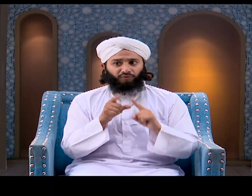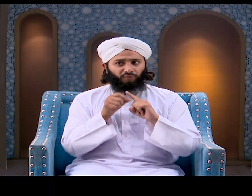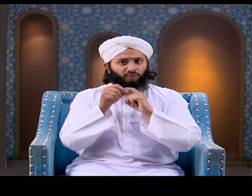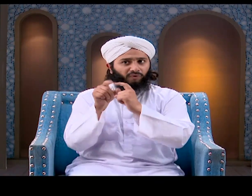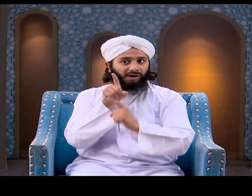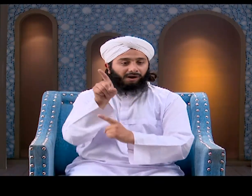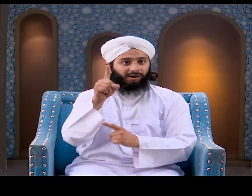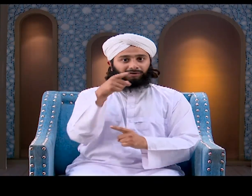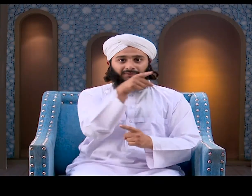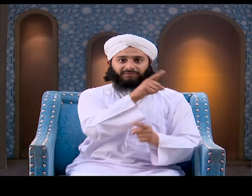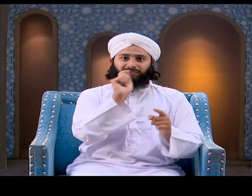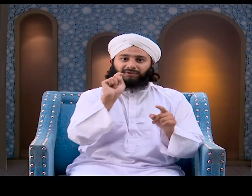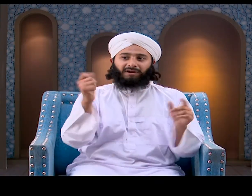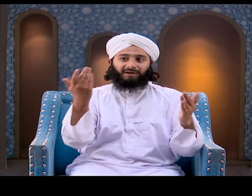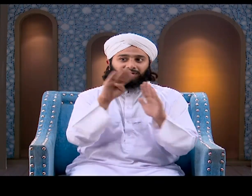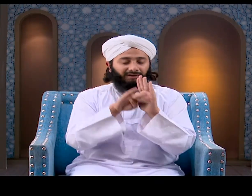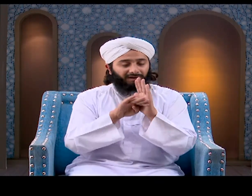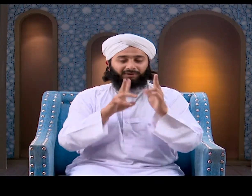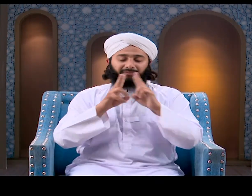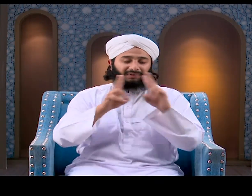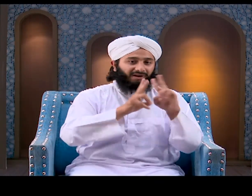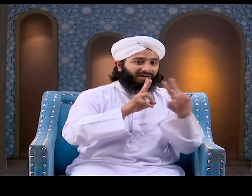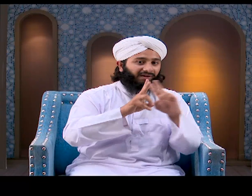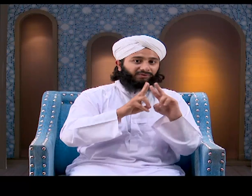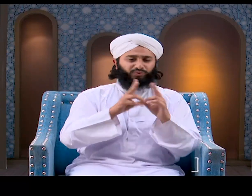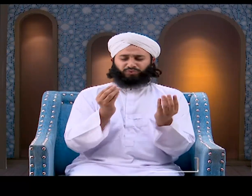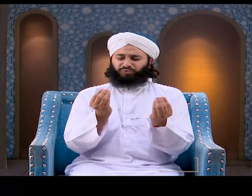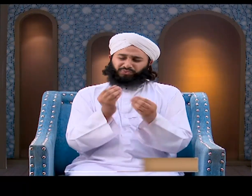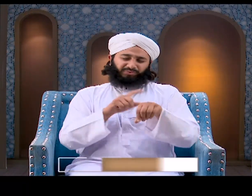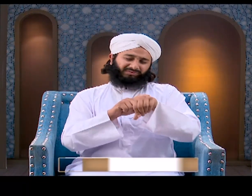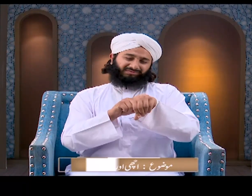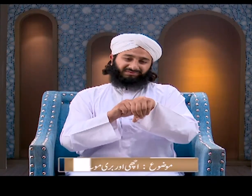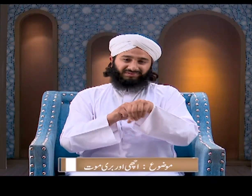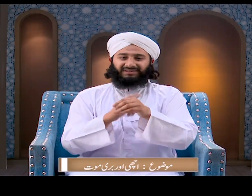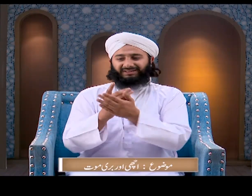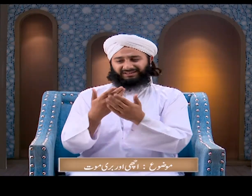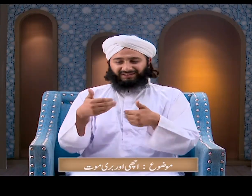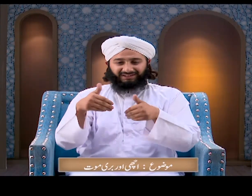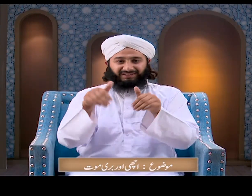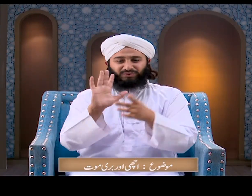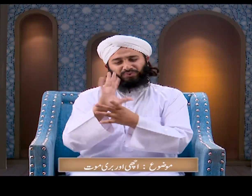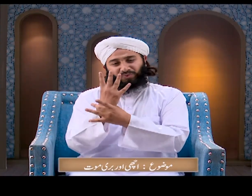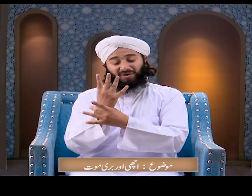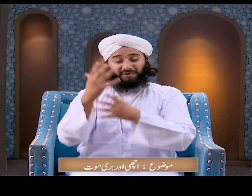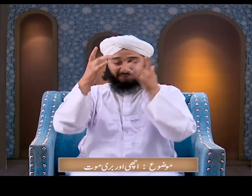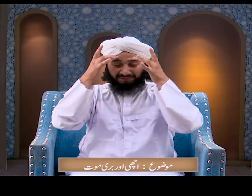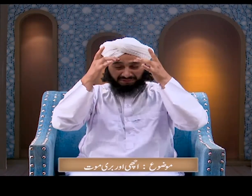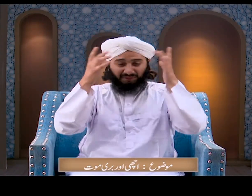ہے، فلاں کیا کرتا ہے؟ پھر وہ روحیں کہتی ہیں، اسے کچھ دیر کے لیے چھوڑ دو، یہ دنیا کے غم میں تھا، یعنی ابھی یہ